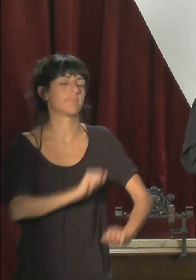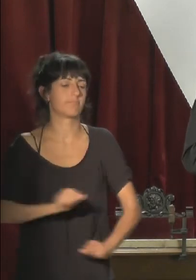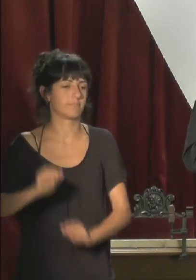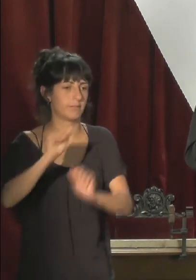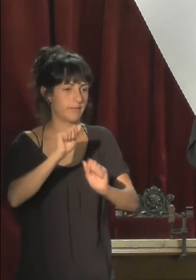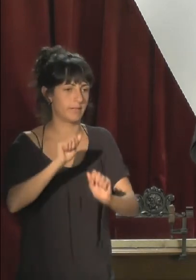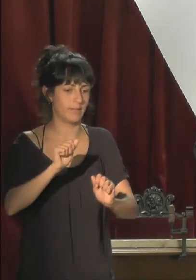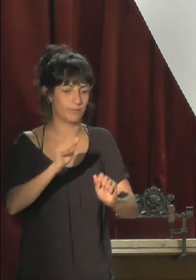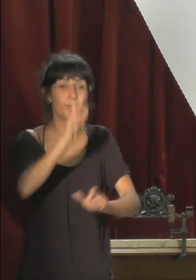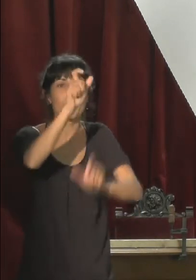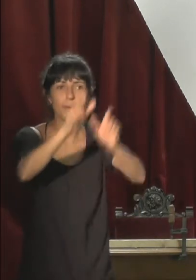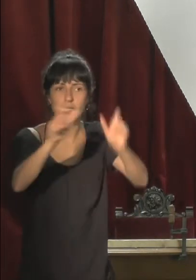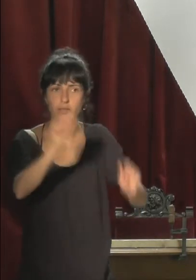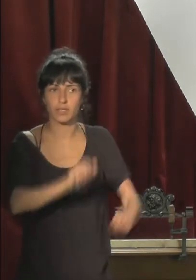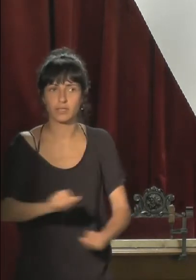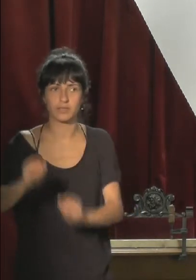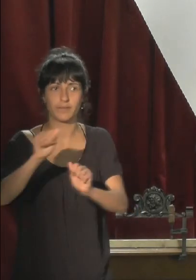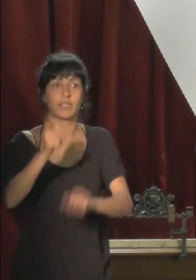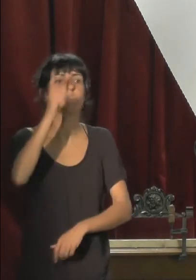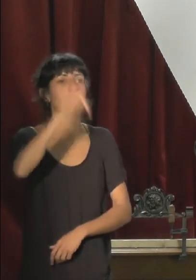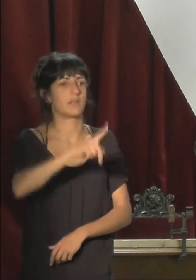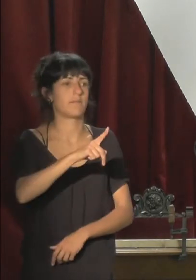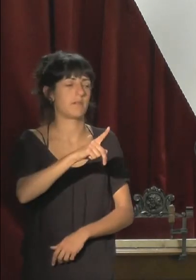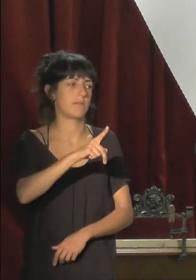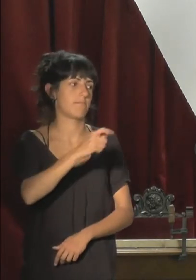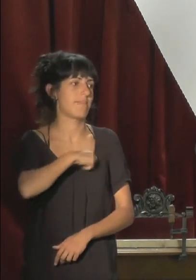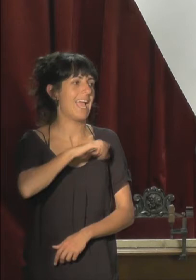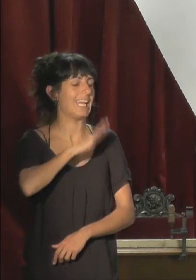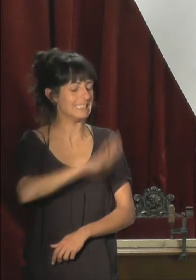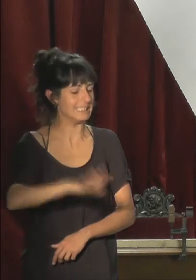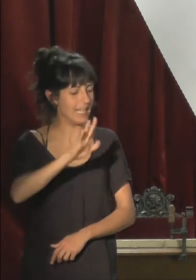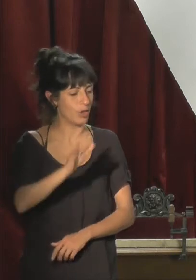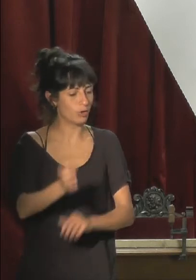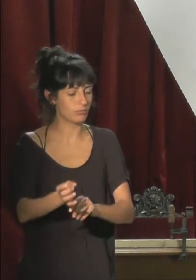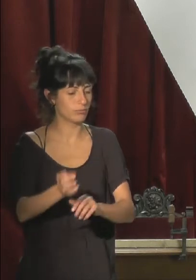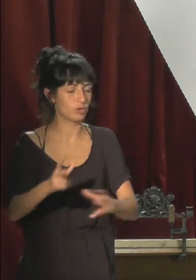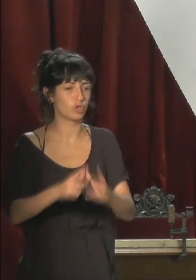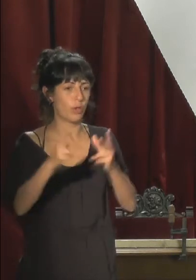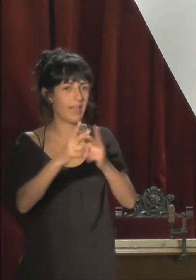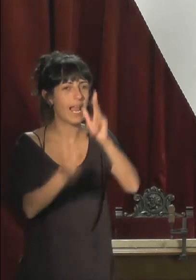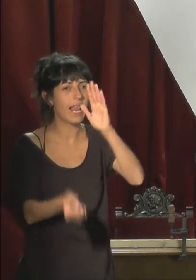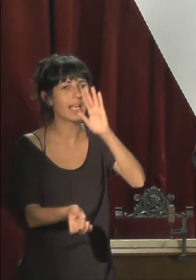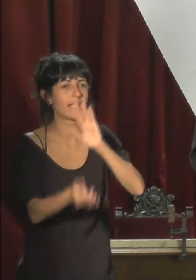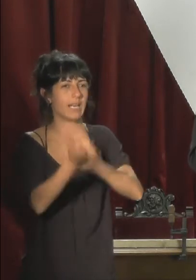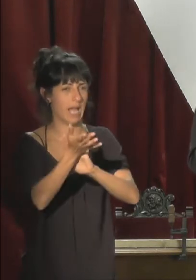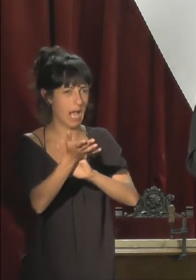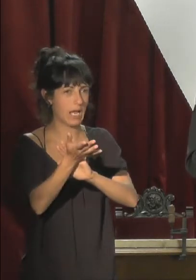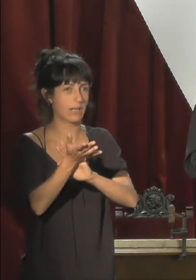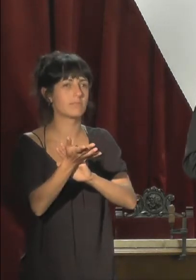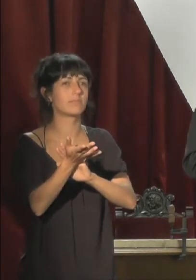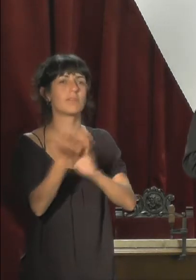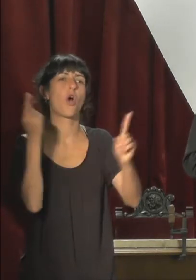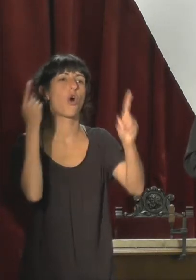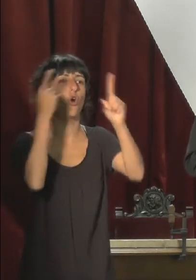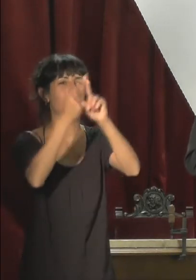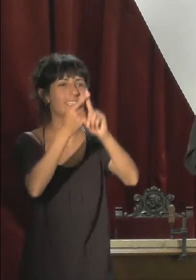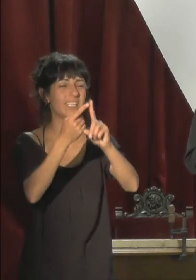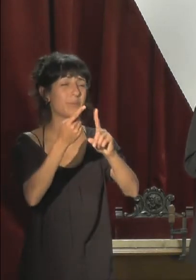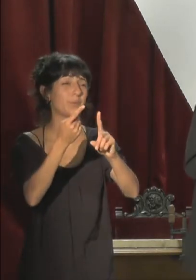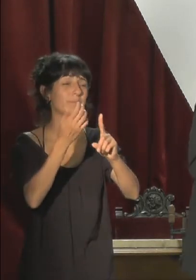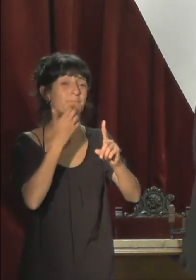A creación dun novo Estado social que instaure unha igualdade real, unha fiscalidade